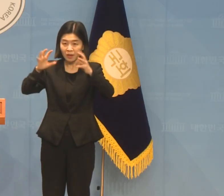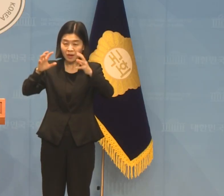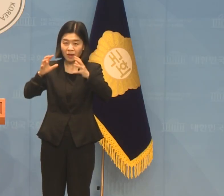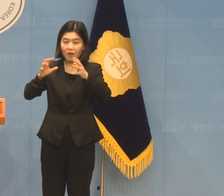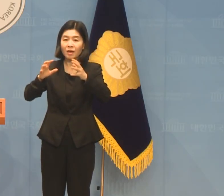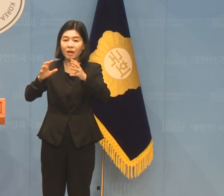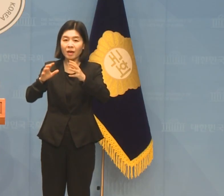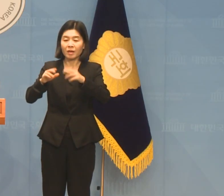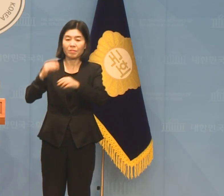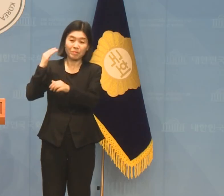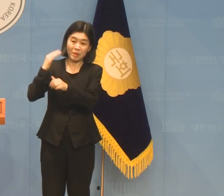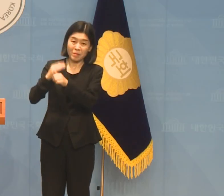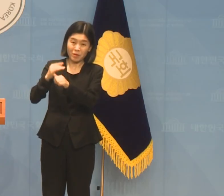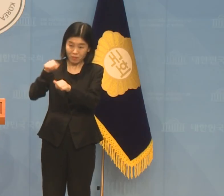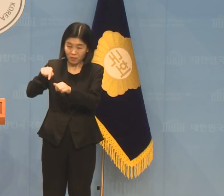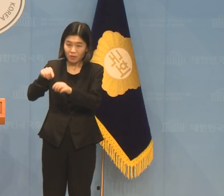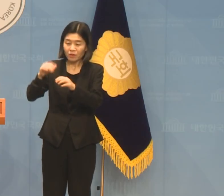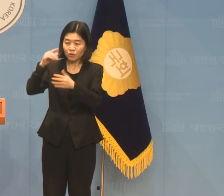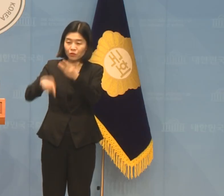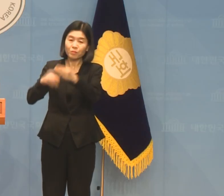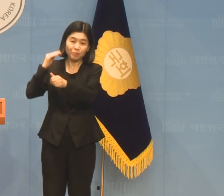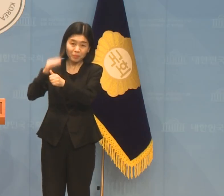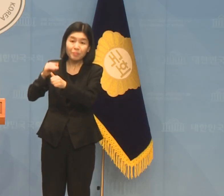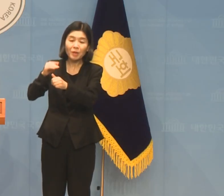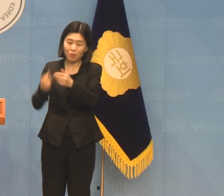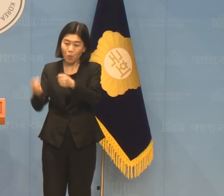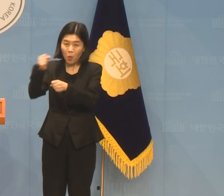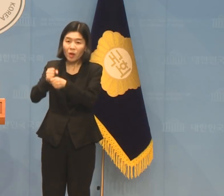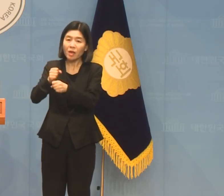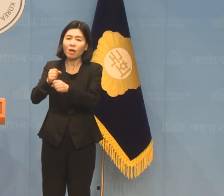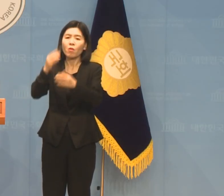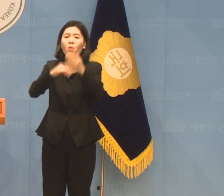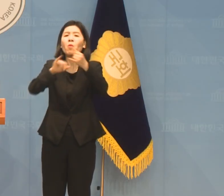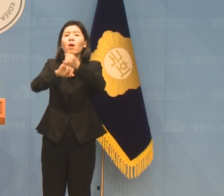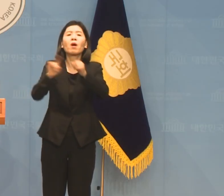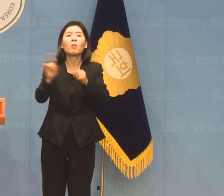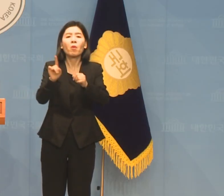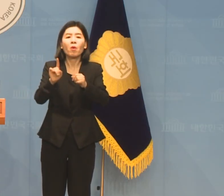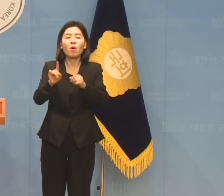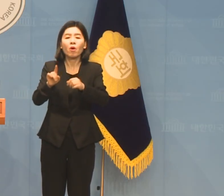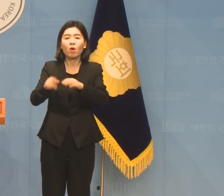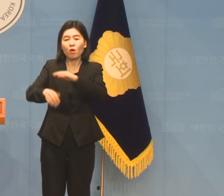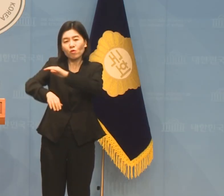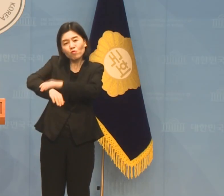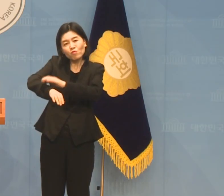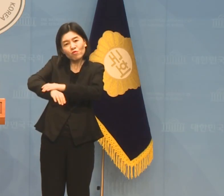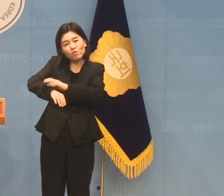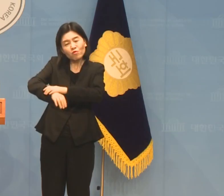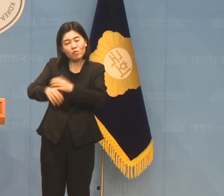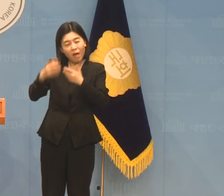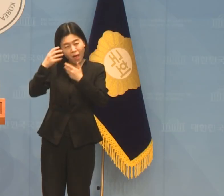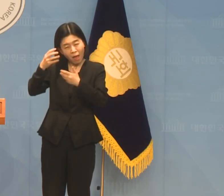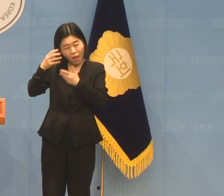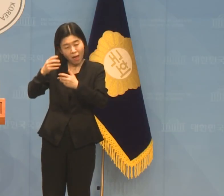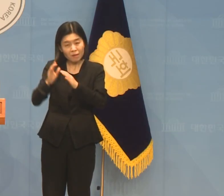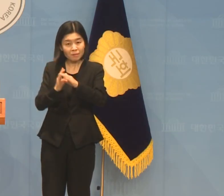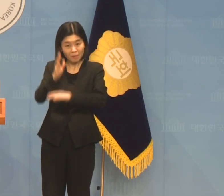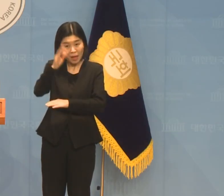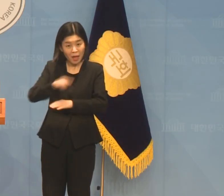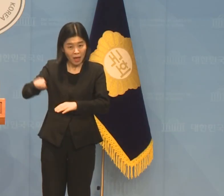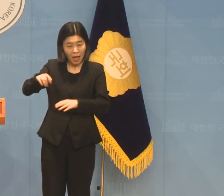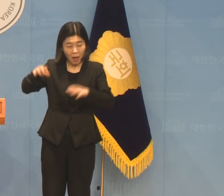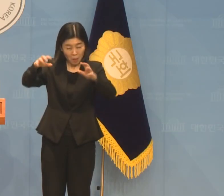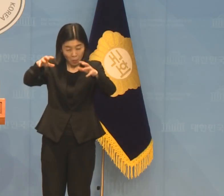공약입니다. 흩어진 극우 세력을 다시 끌어모아 돈벌이의 수단으로 삼으려는